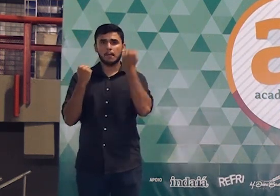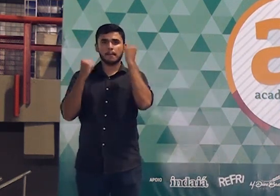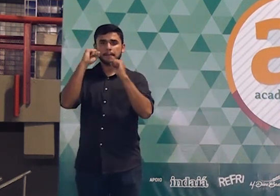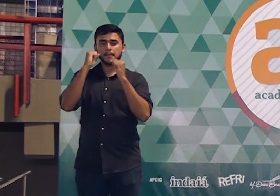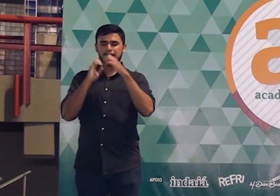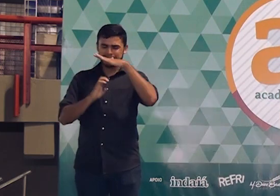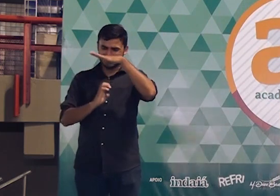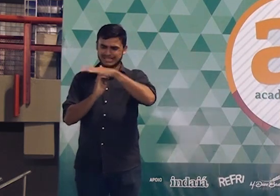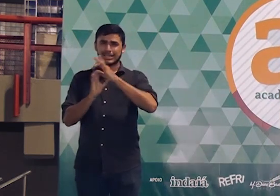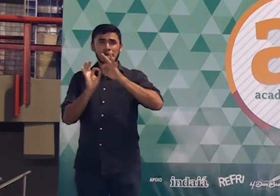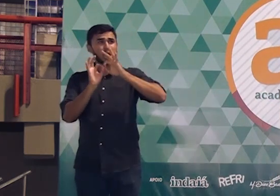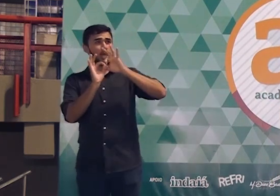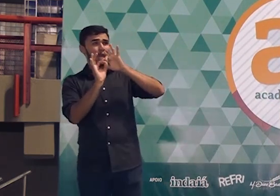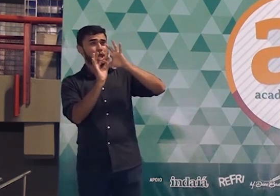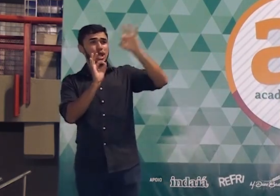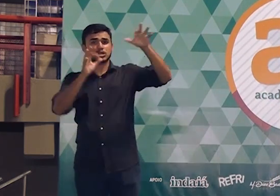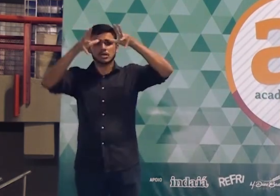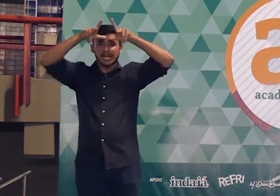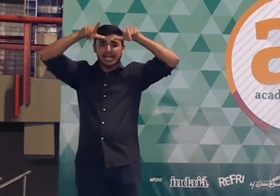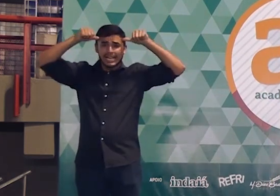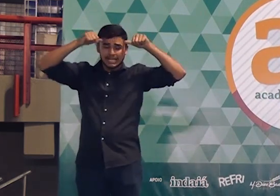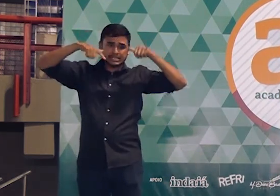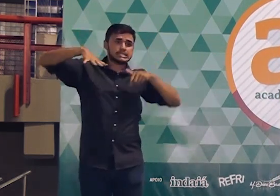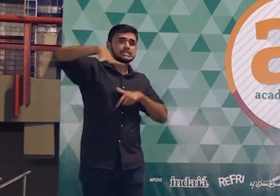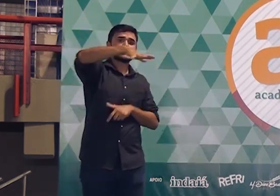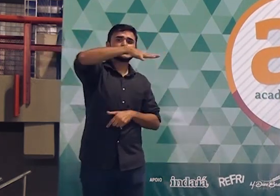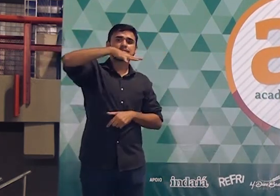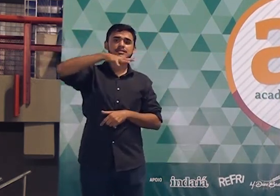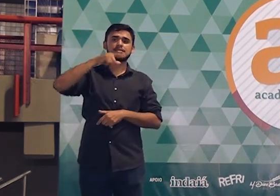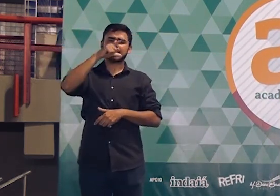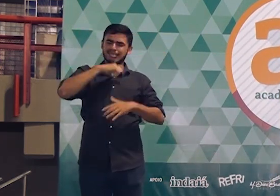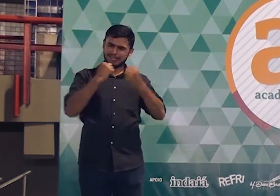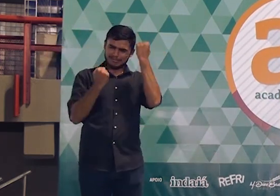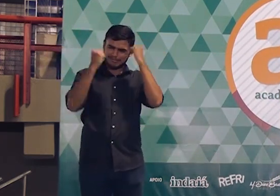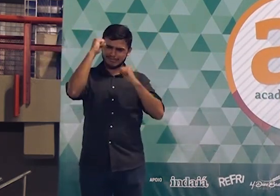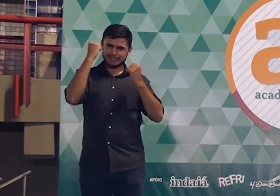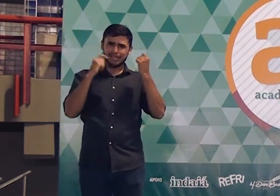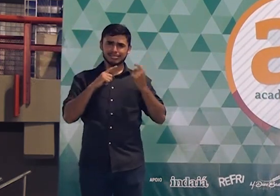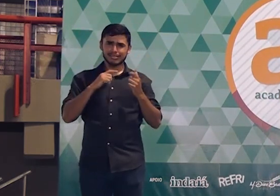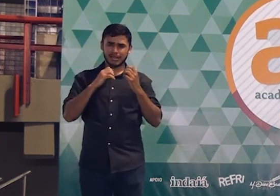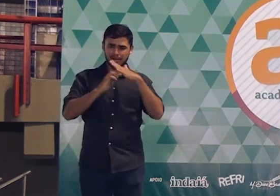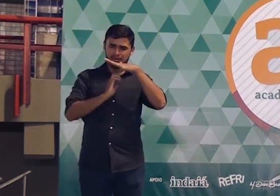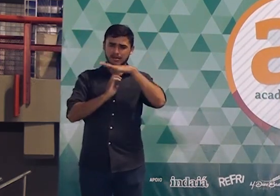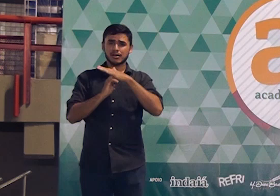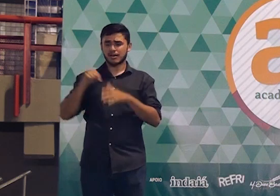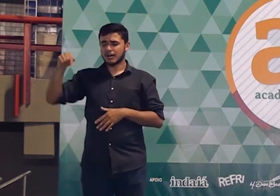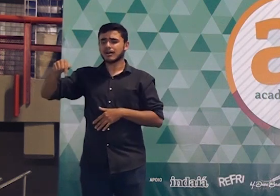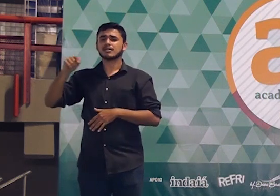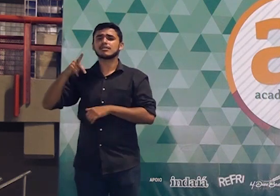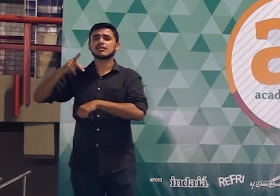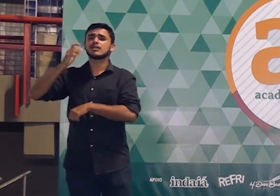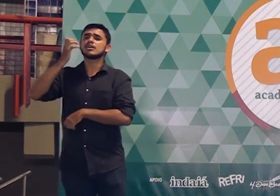vão lá para o meio da Amazônia instalar a empresa lá? Por que que ela não instala aqui no Ceará?